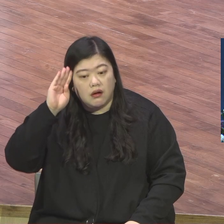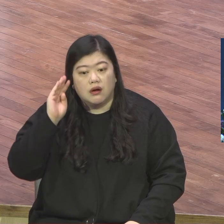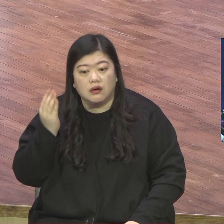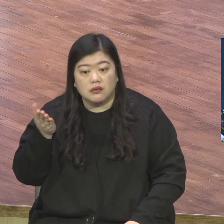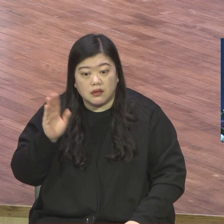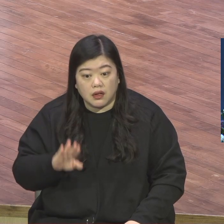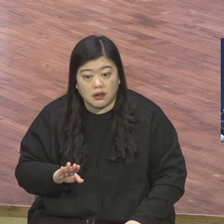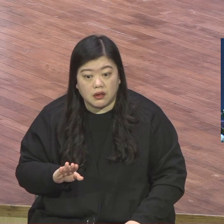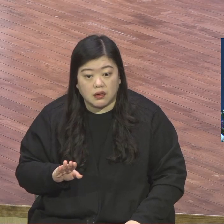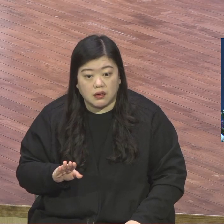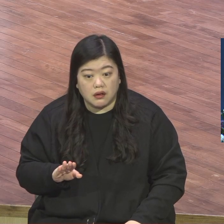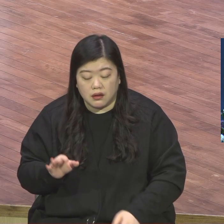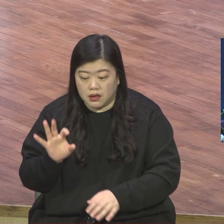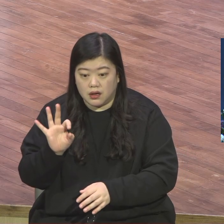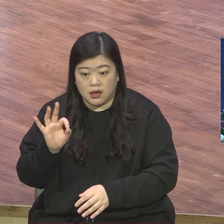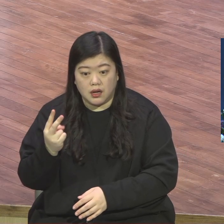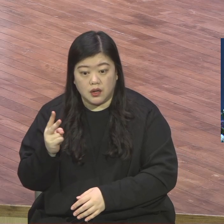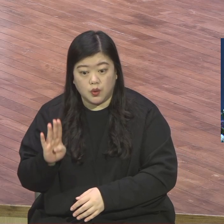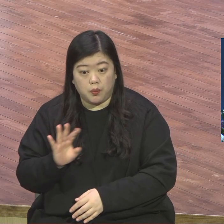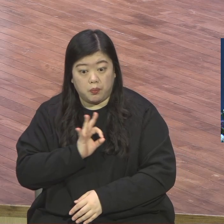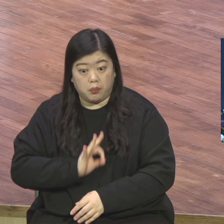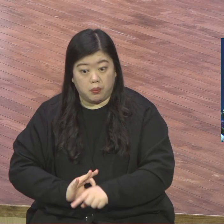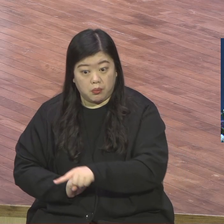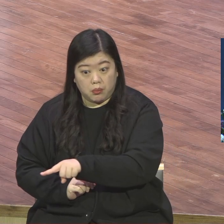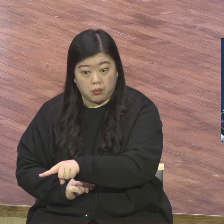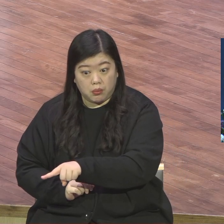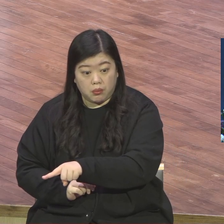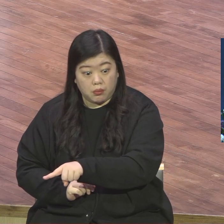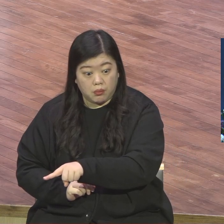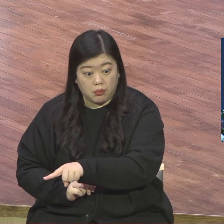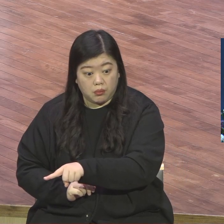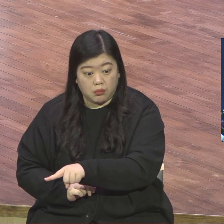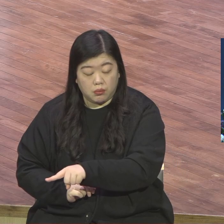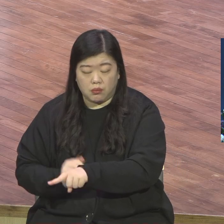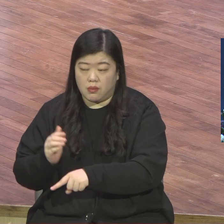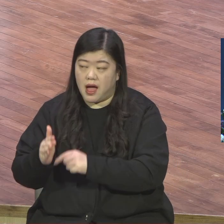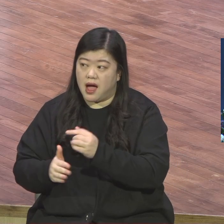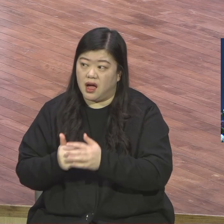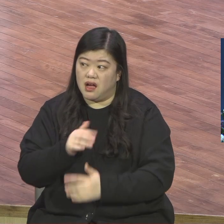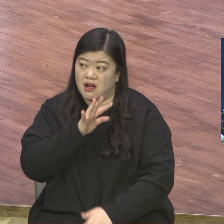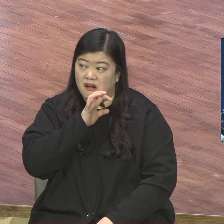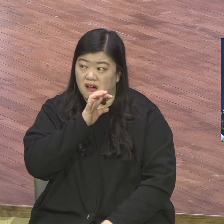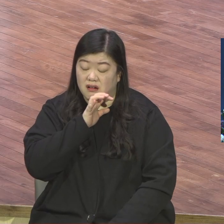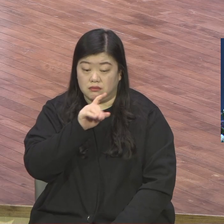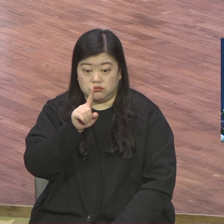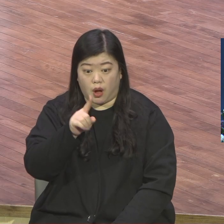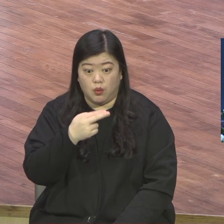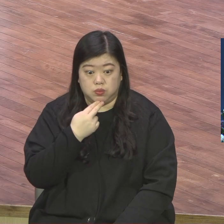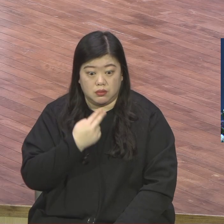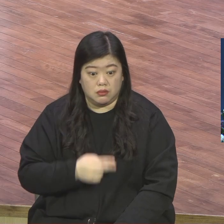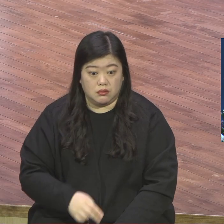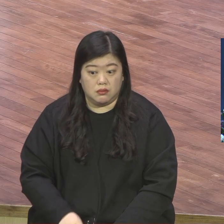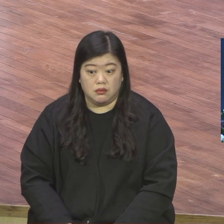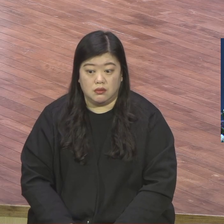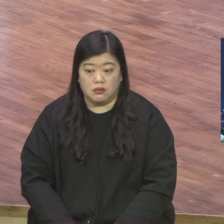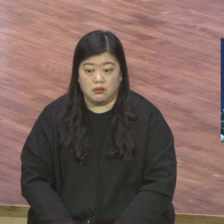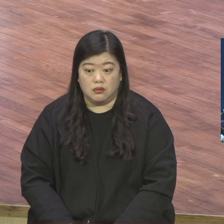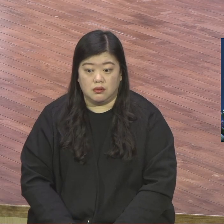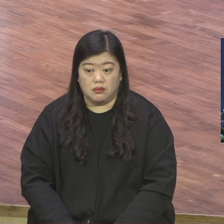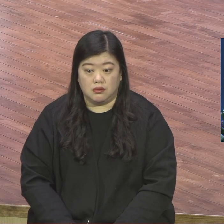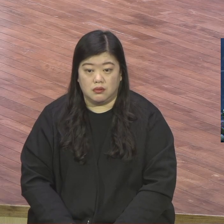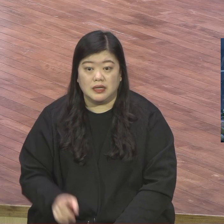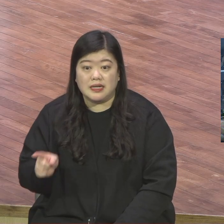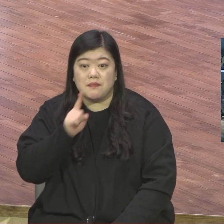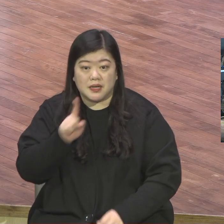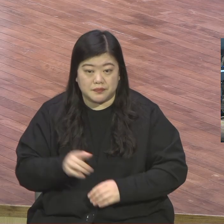하나님을 원망하지 않았습니다. 그리고 그 연단의 과정 속에 이렇게 고백합니다.